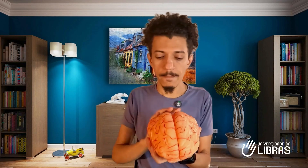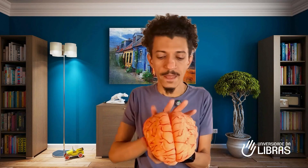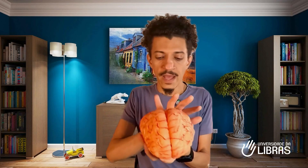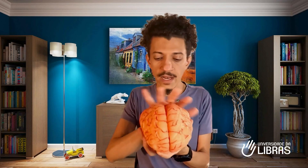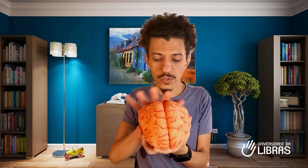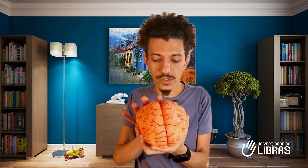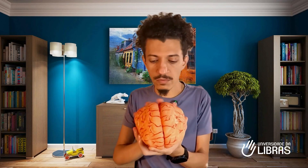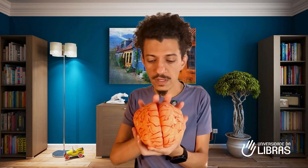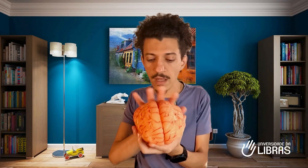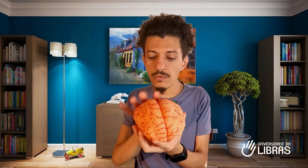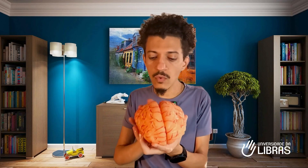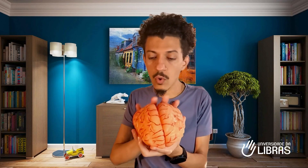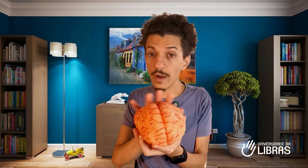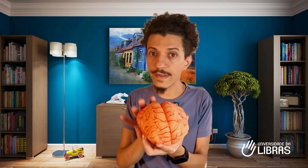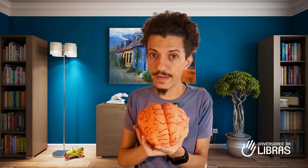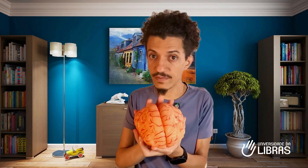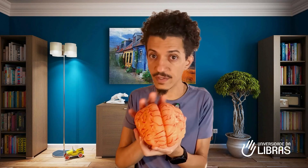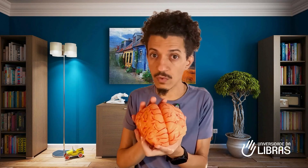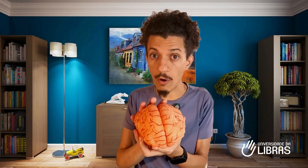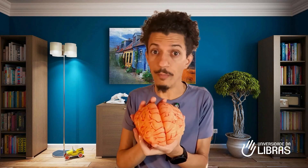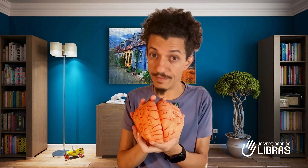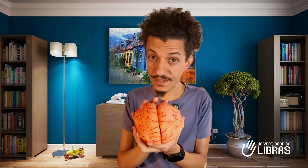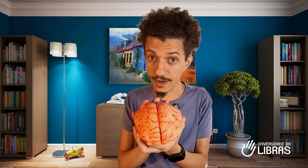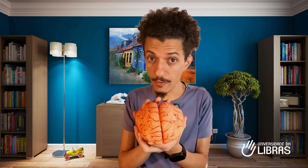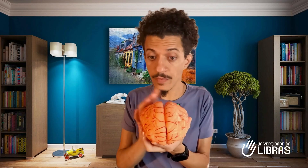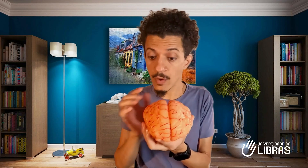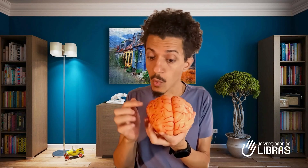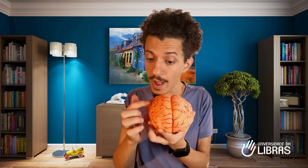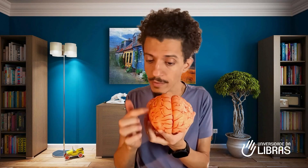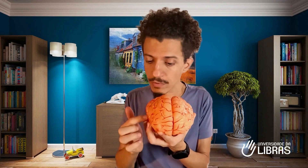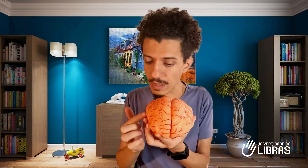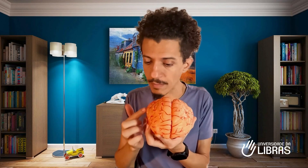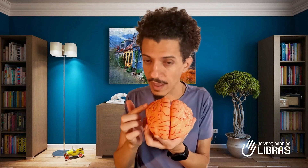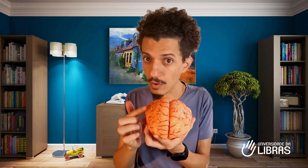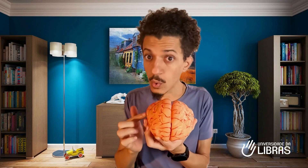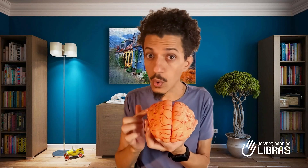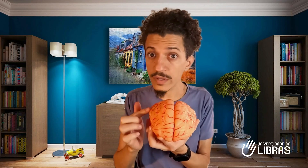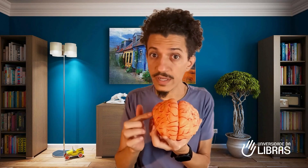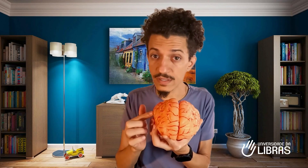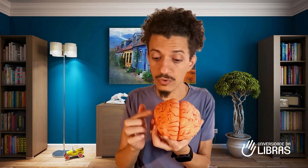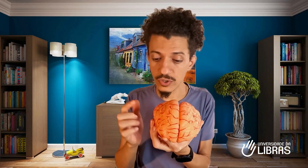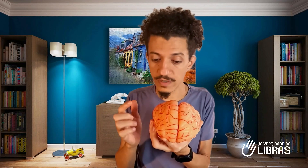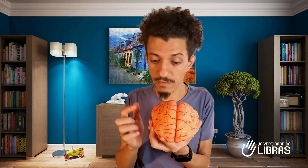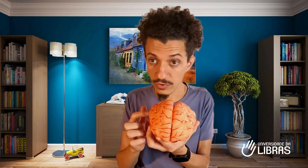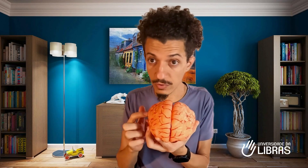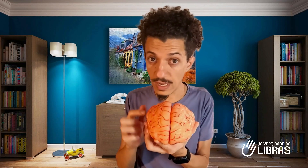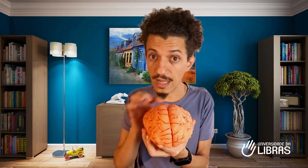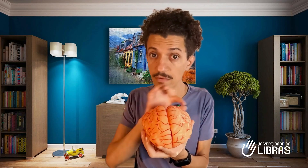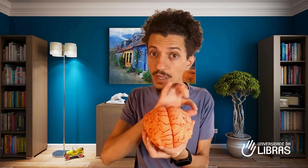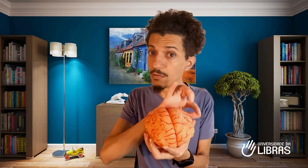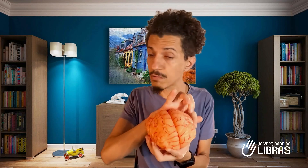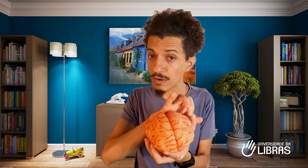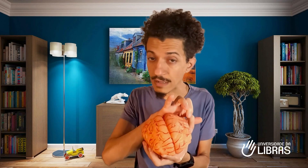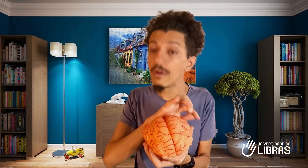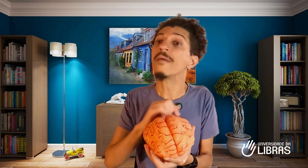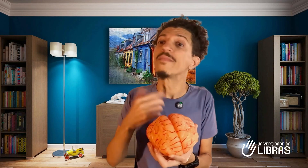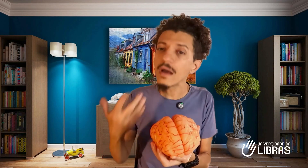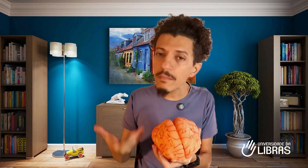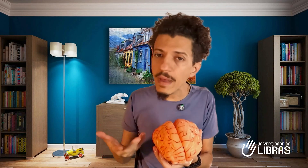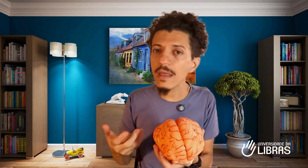seja, eles usam tanto o córtex visual para a visão, quanto também o córtex auditivo, de um lado e do outro